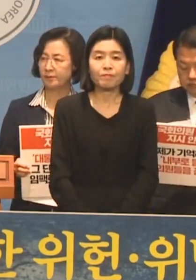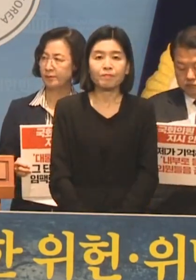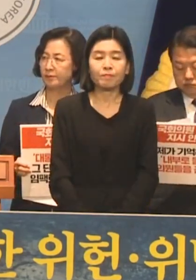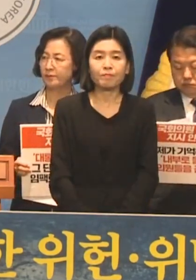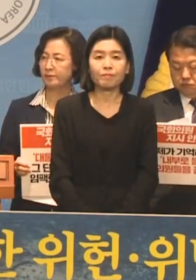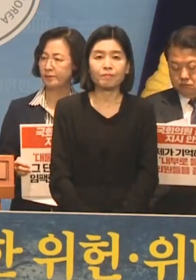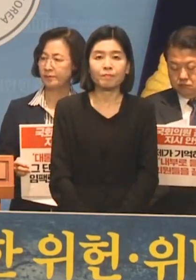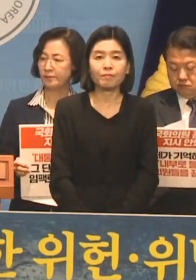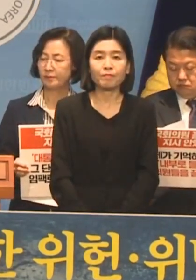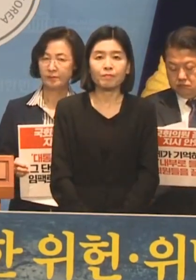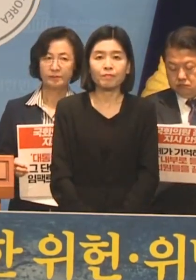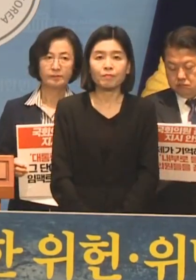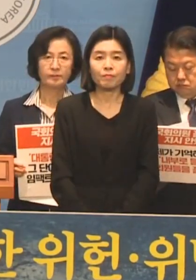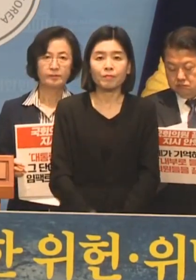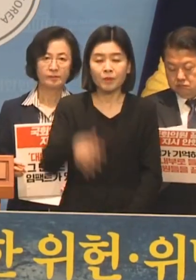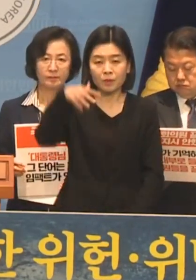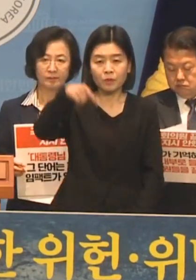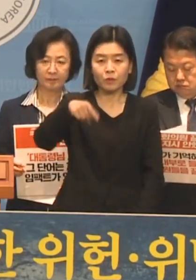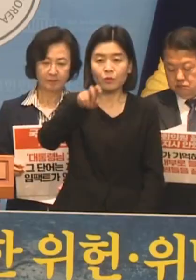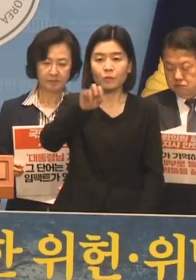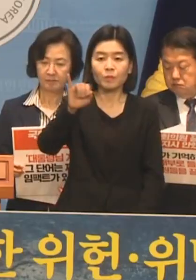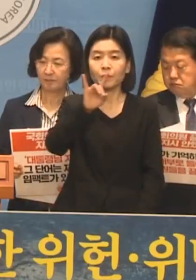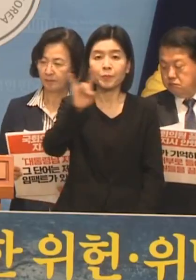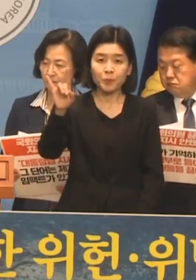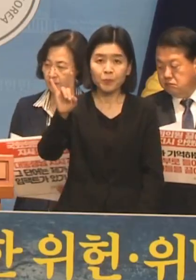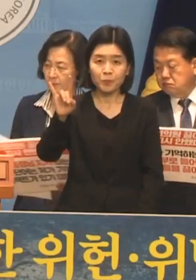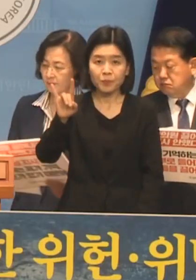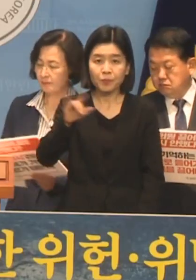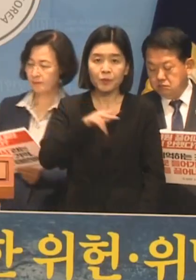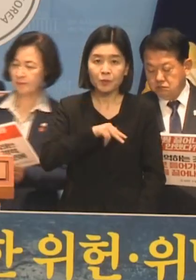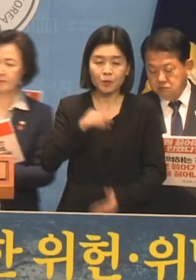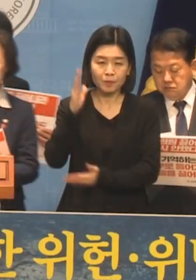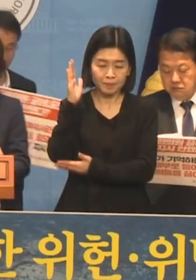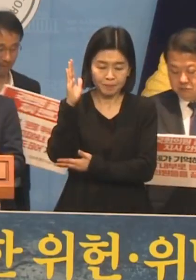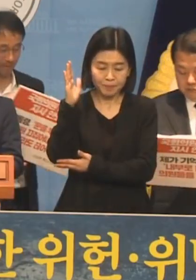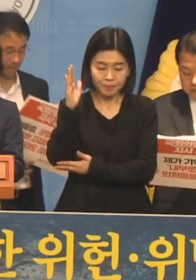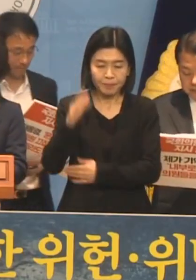예, 다음은 추미애 의원님의 발언 있겠습니다.